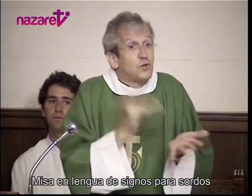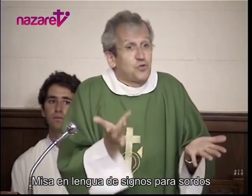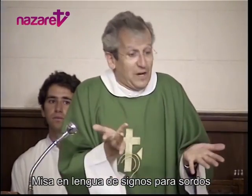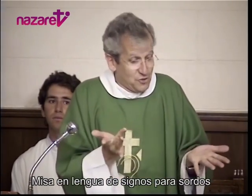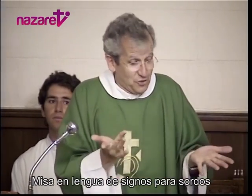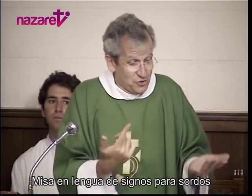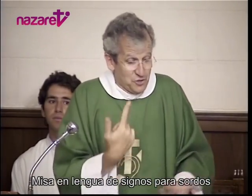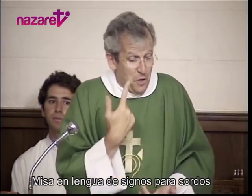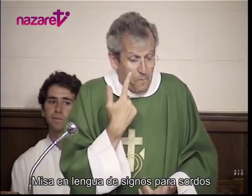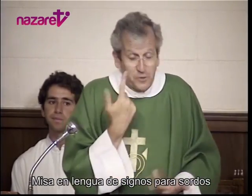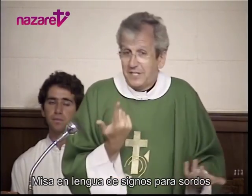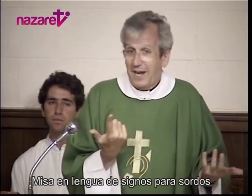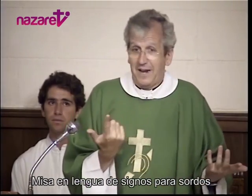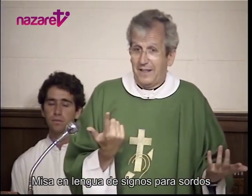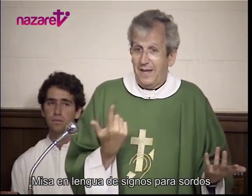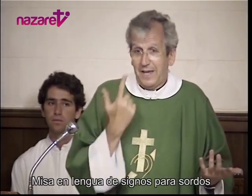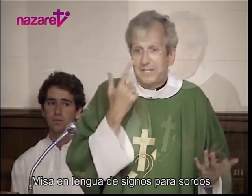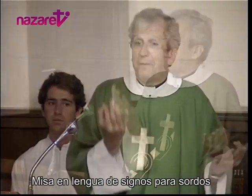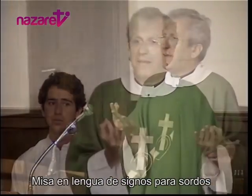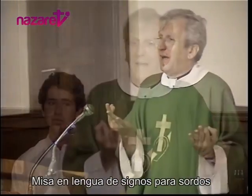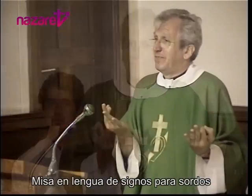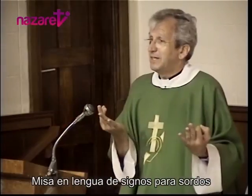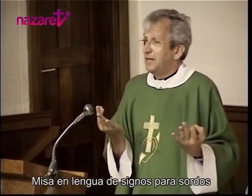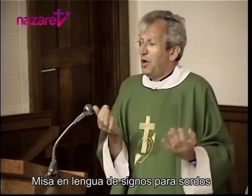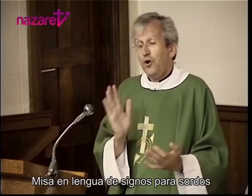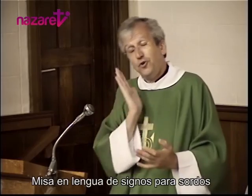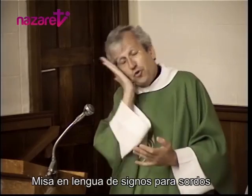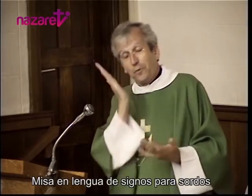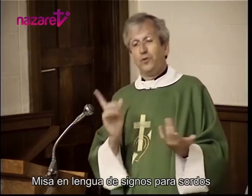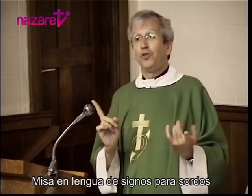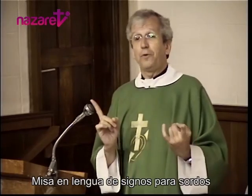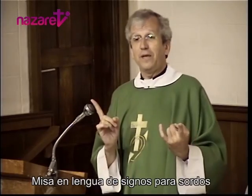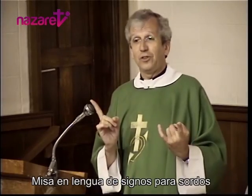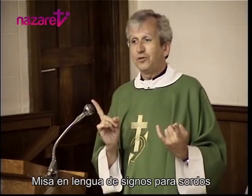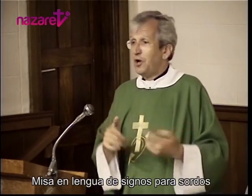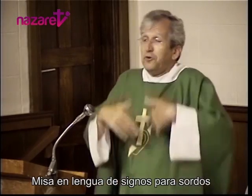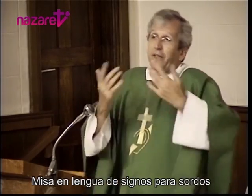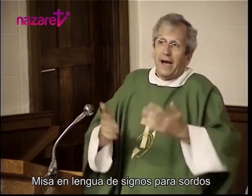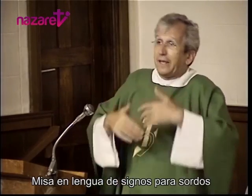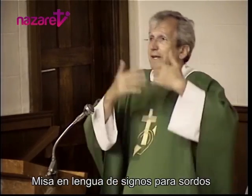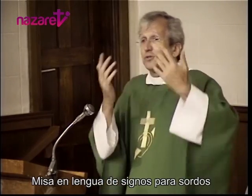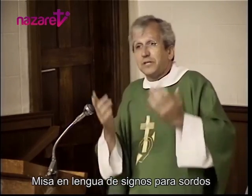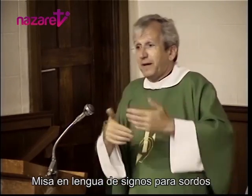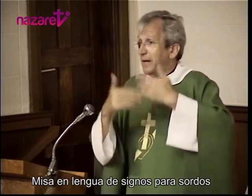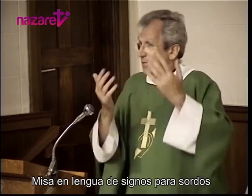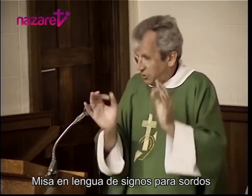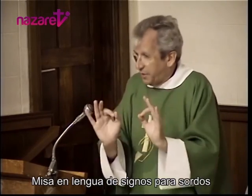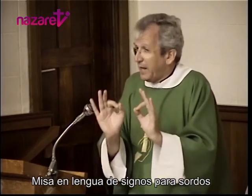toca a nosotros? Pues estar alerta, estar vigilantes, no dormirnos, no dejar que las cosas vayan, sino decir,